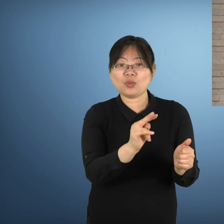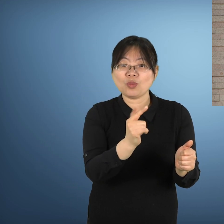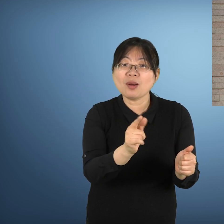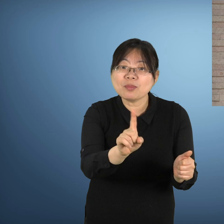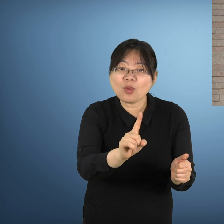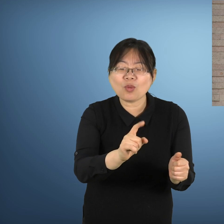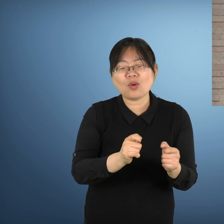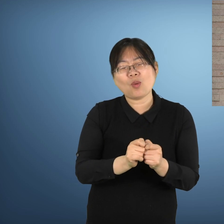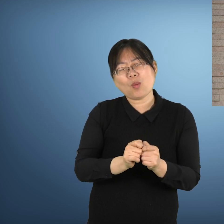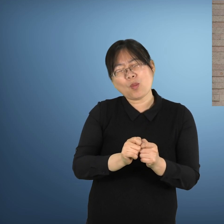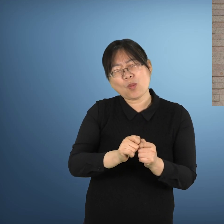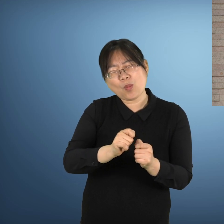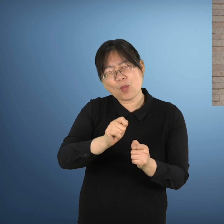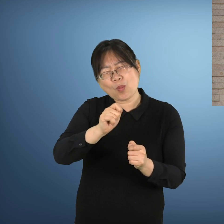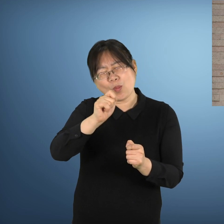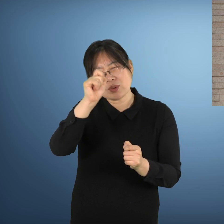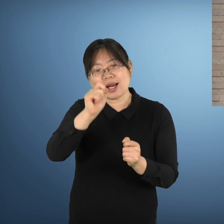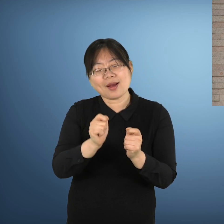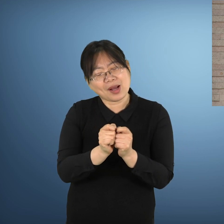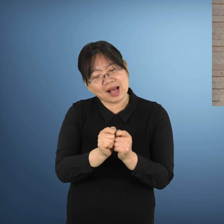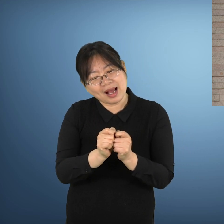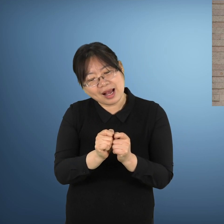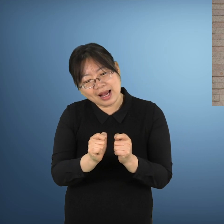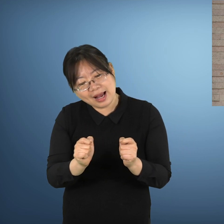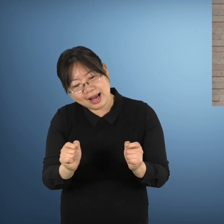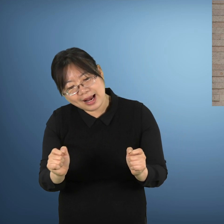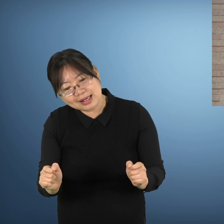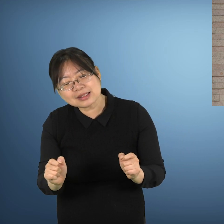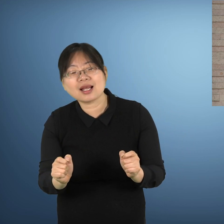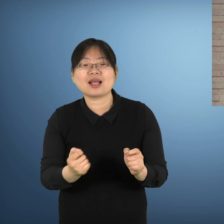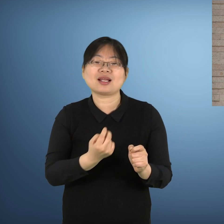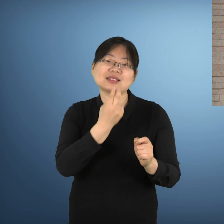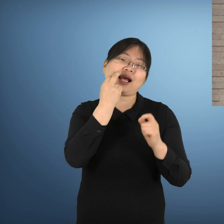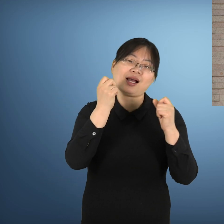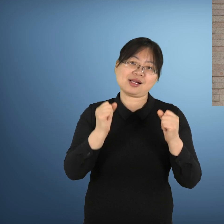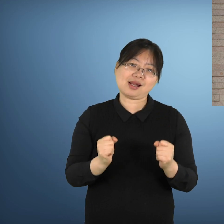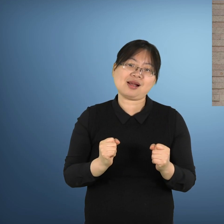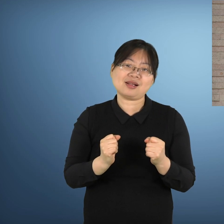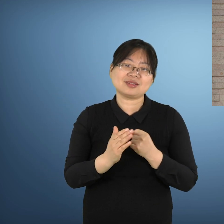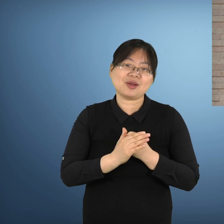오래, 아주 길게, 가늘게